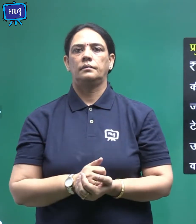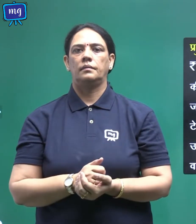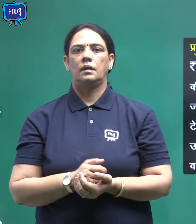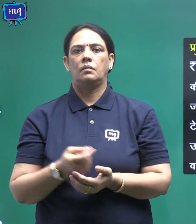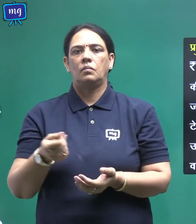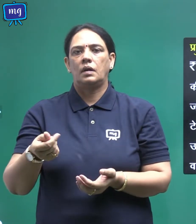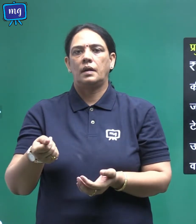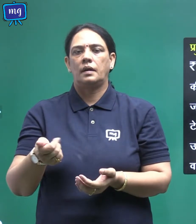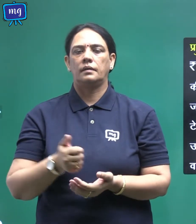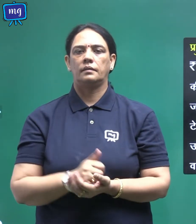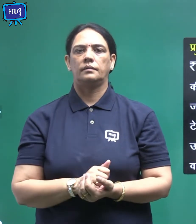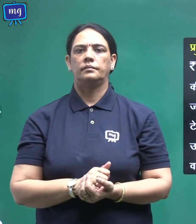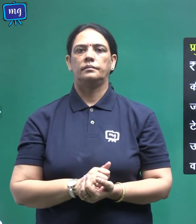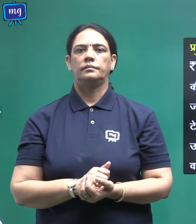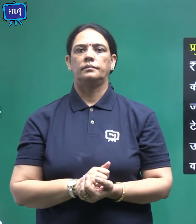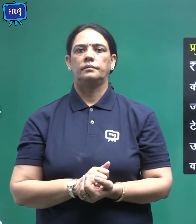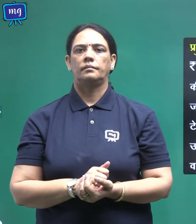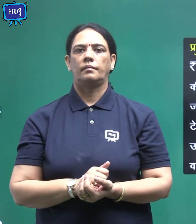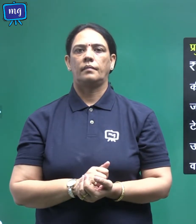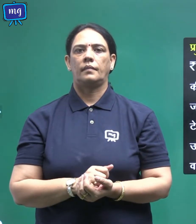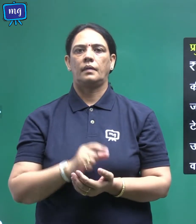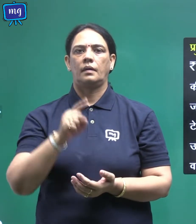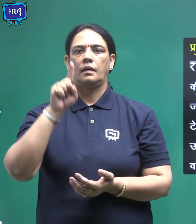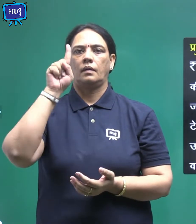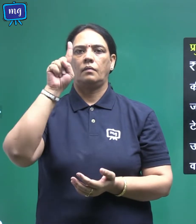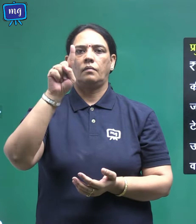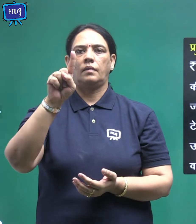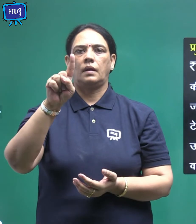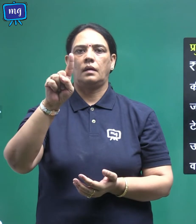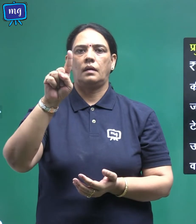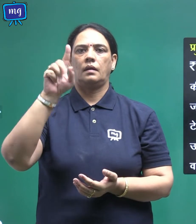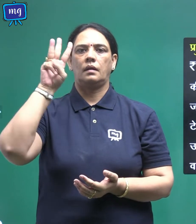मूल्य 13,000 रुपये है।